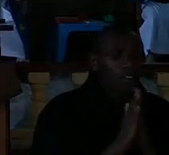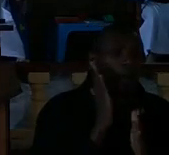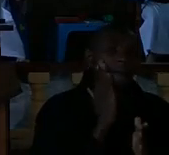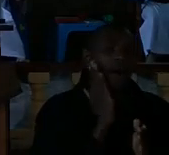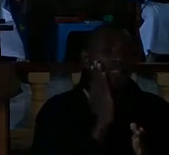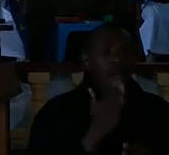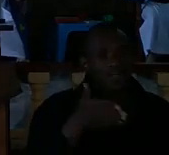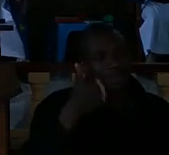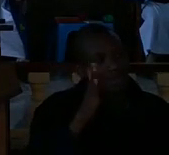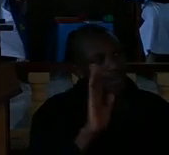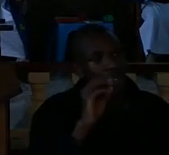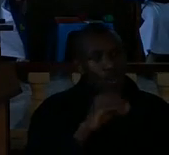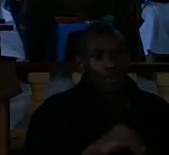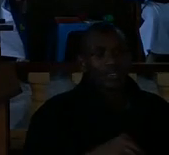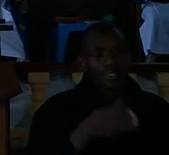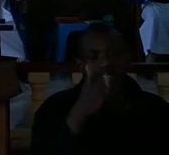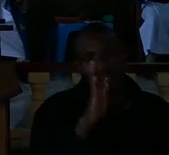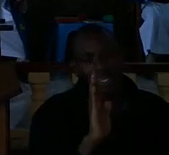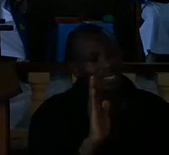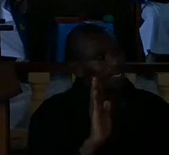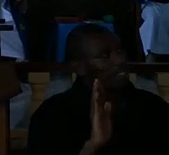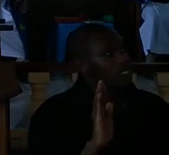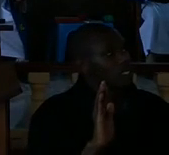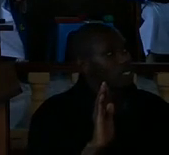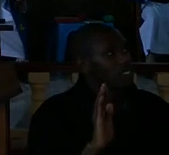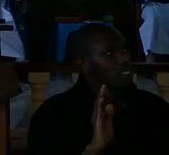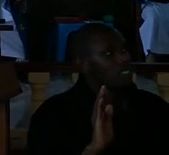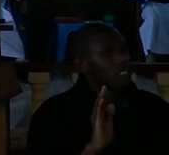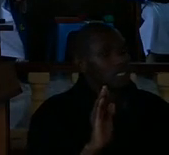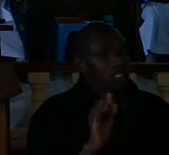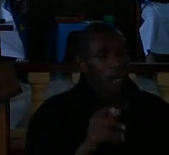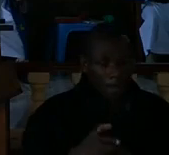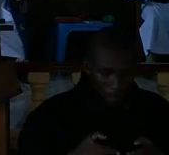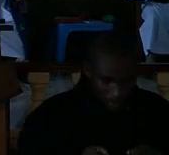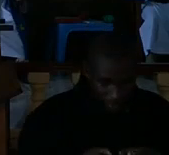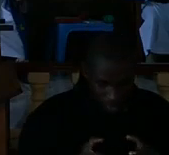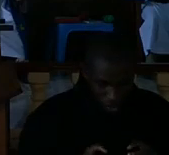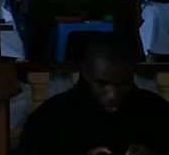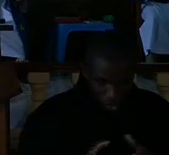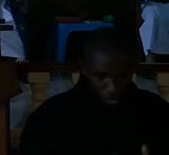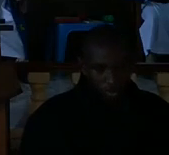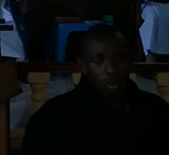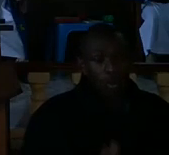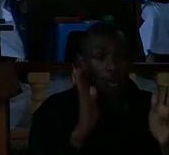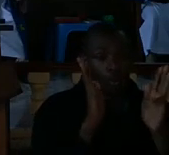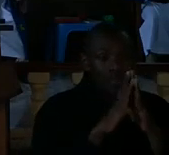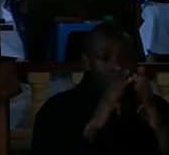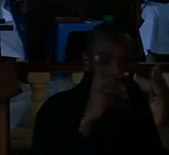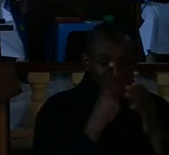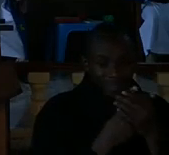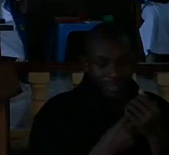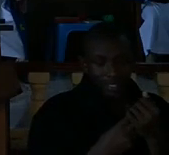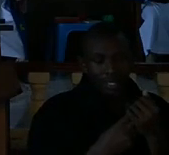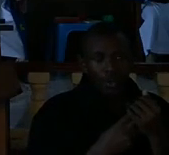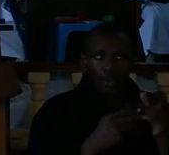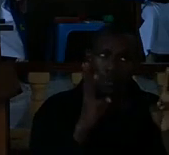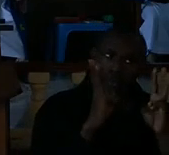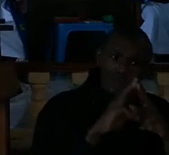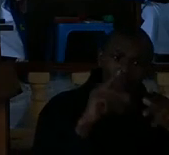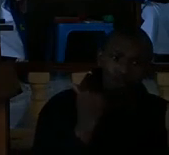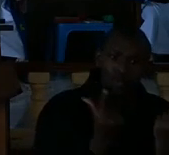muthenya wa kiumia ni twandikire message na mundu ugwitwo chairman wa mwako wa